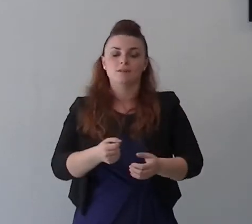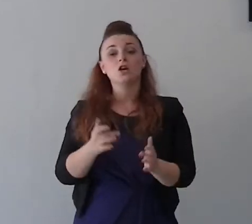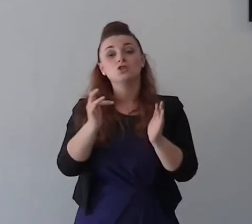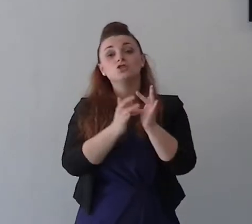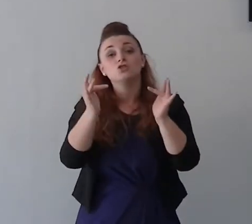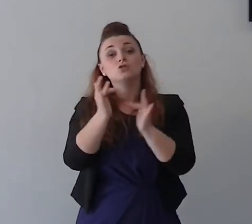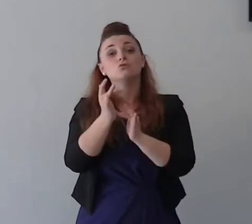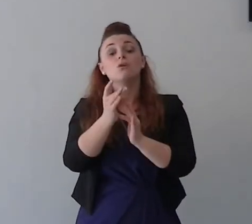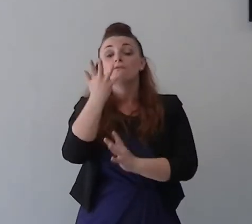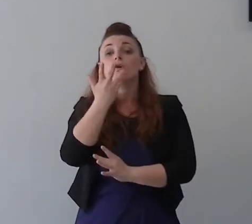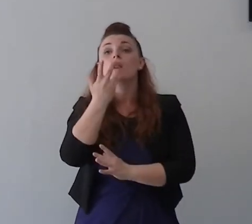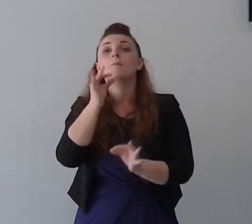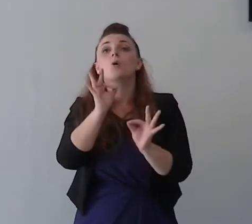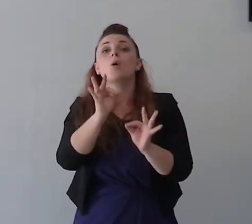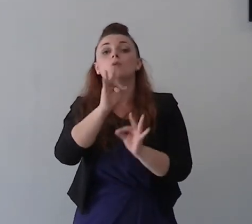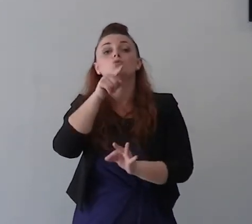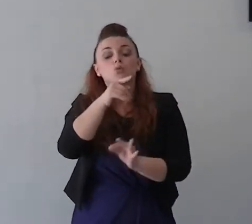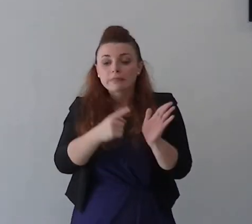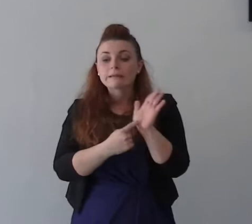testimoniare questa realtà.